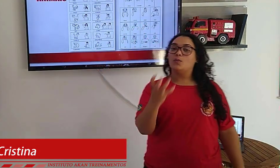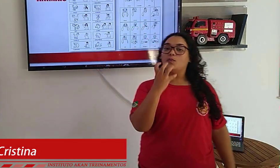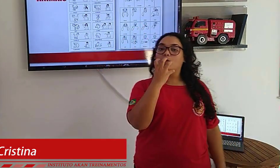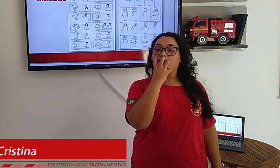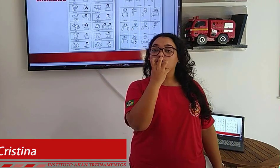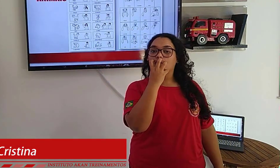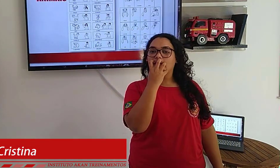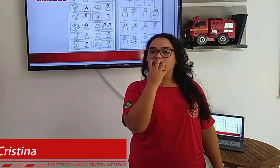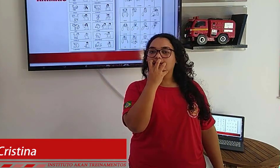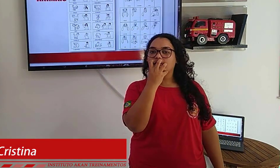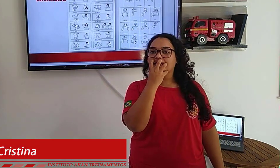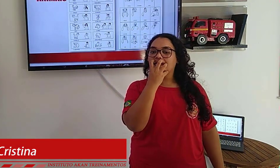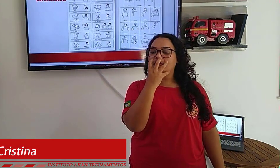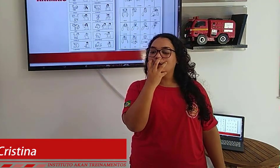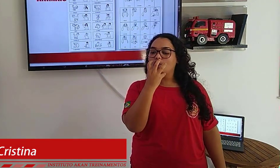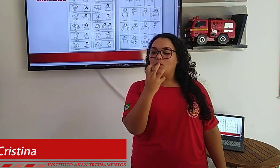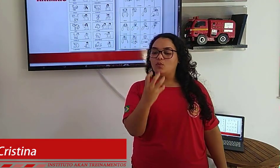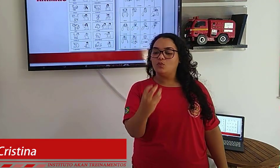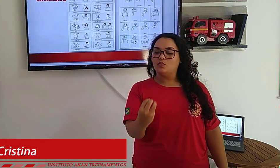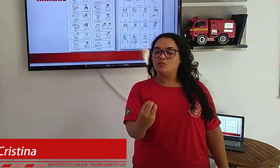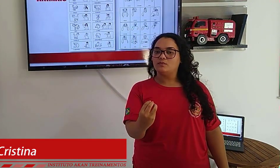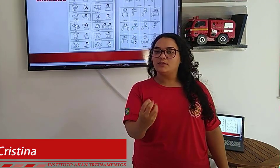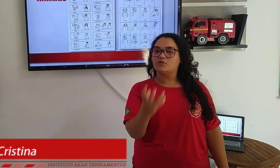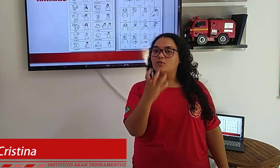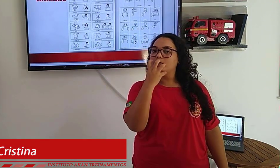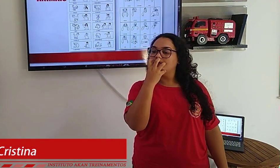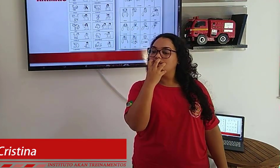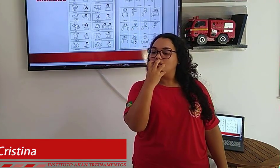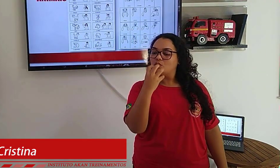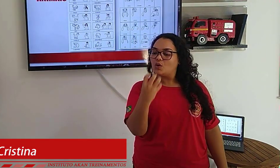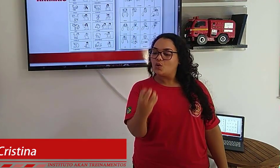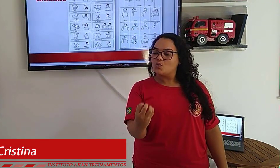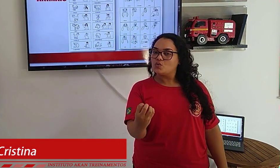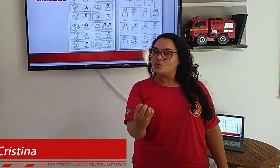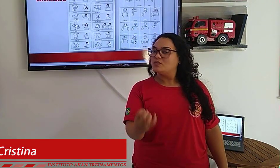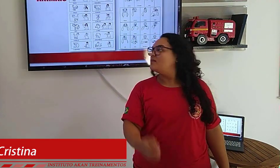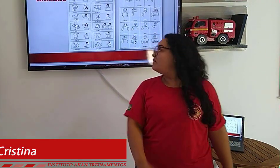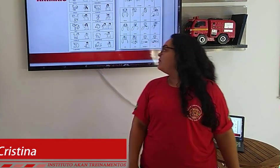Lobo. Cachorro é aqui, né? Lobo, mais comprido.